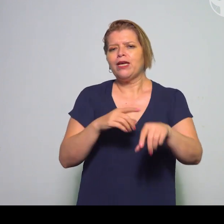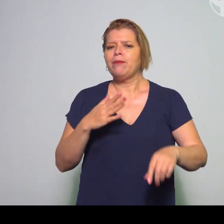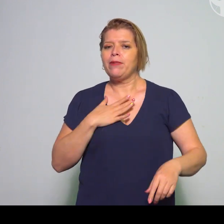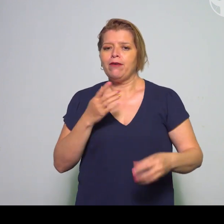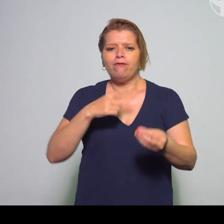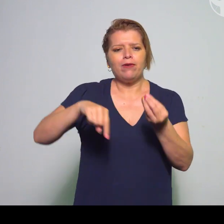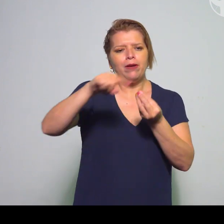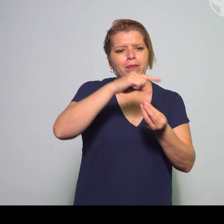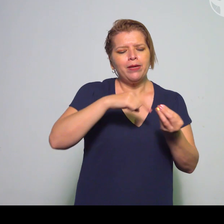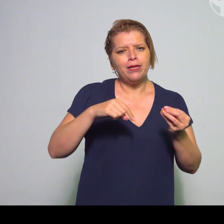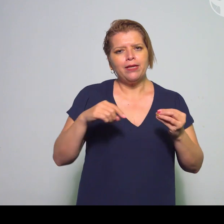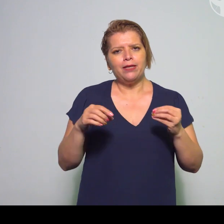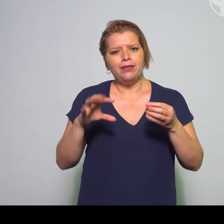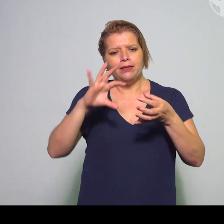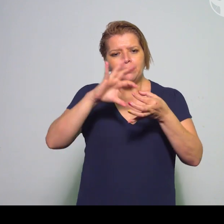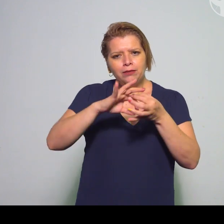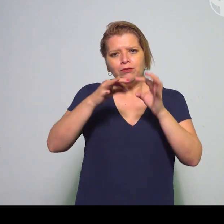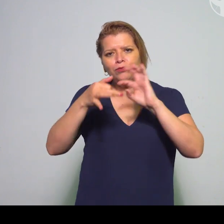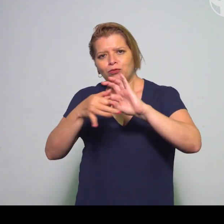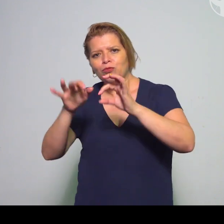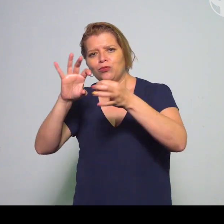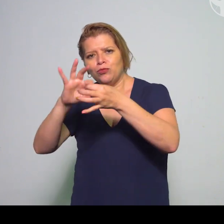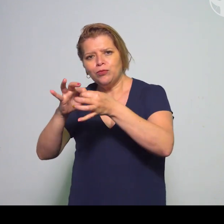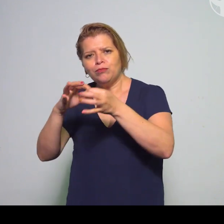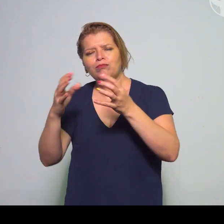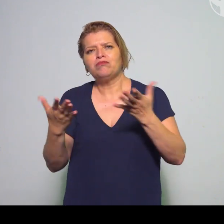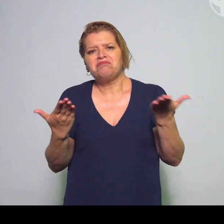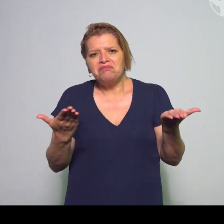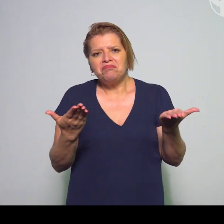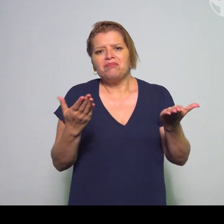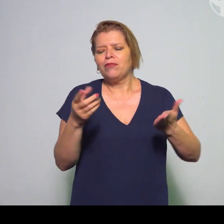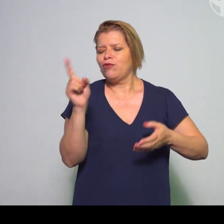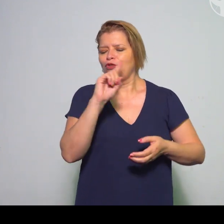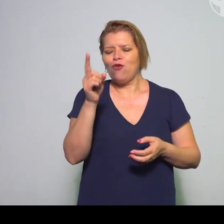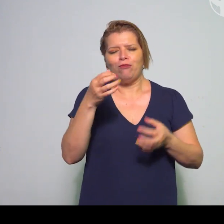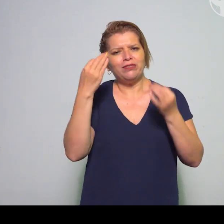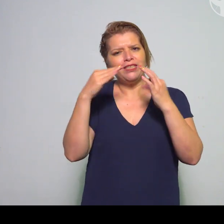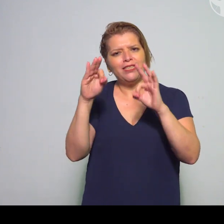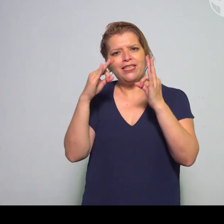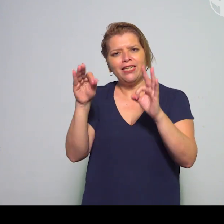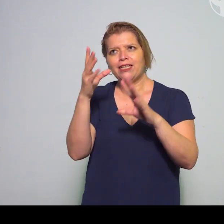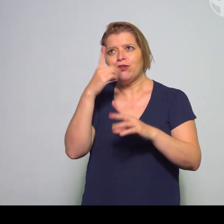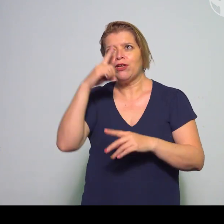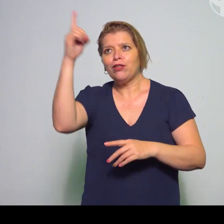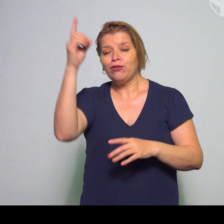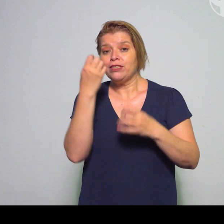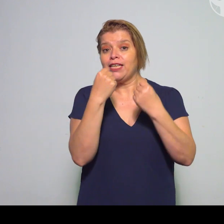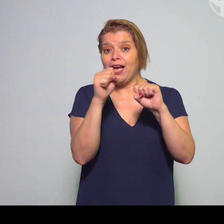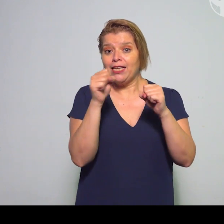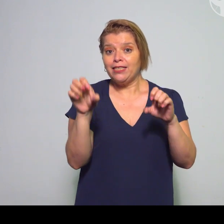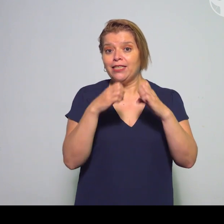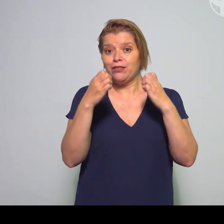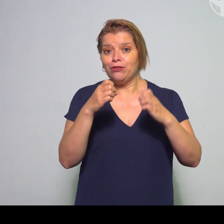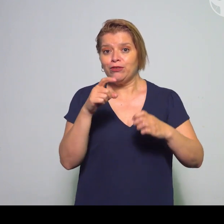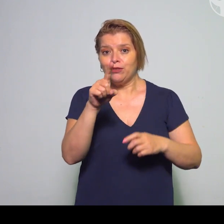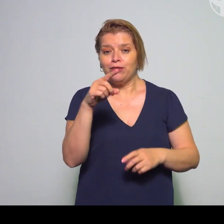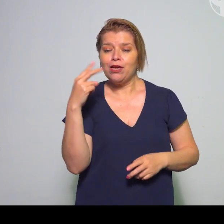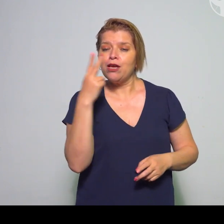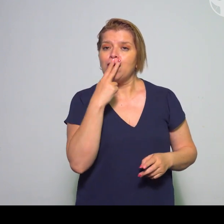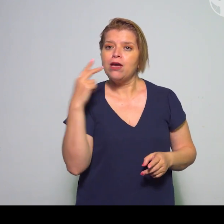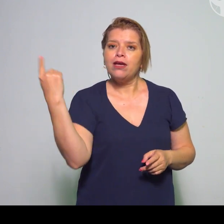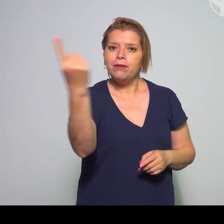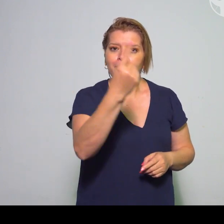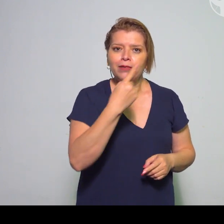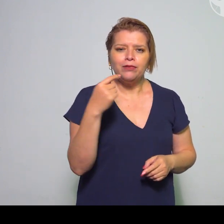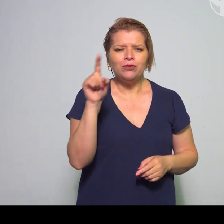en que mi familia vuelva a unirse, esos pedazos se vuelvan a unir. Esto se trata de Él. Hermanos, no queremos